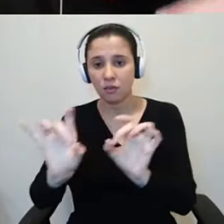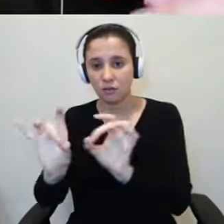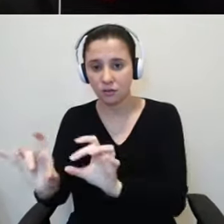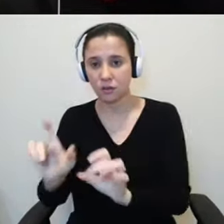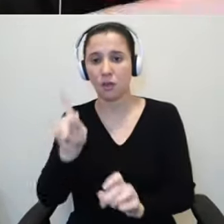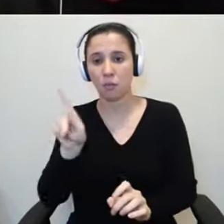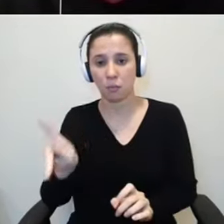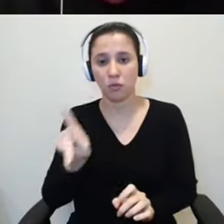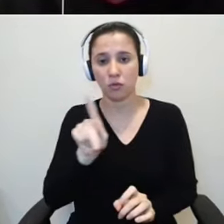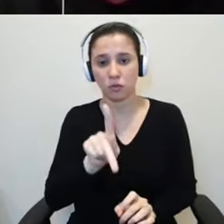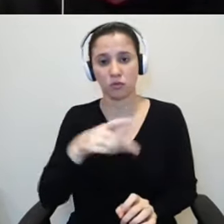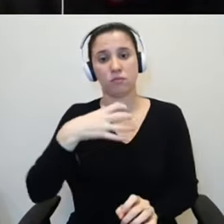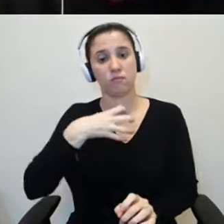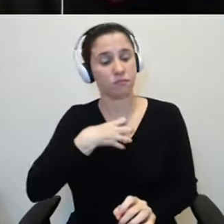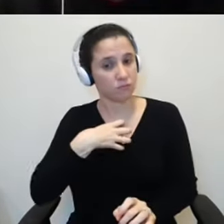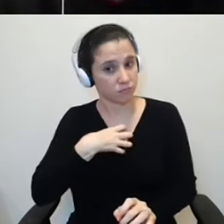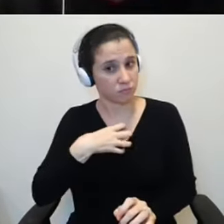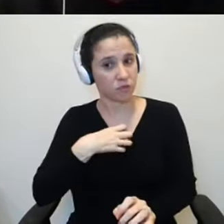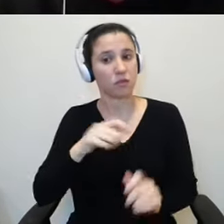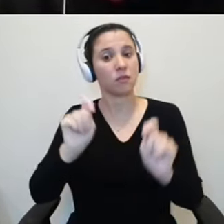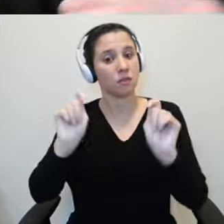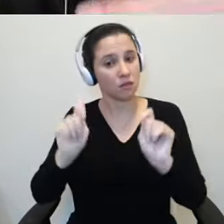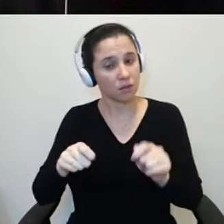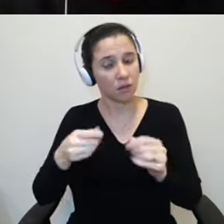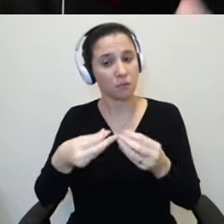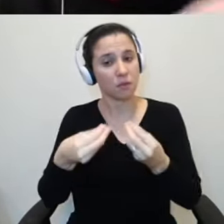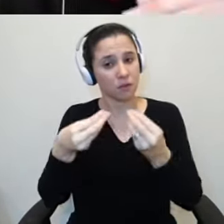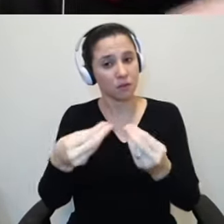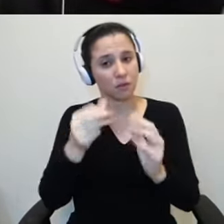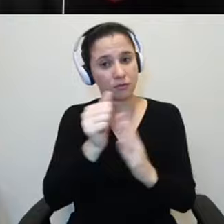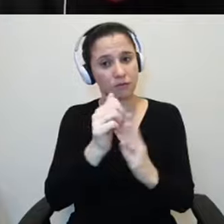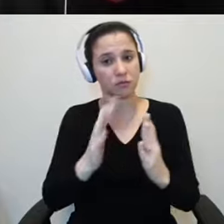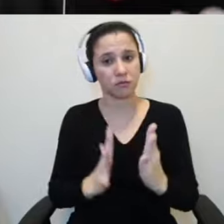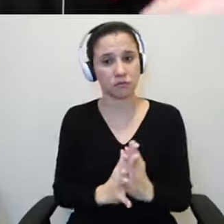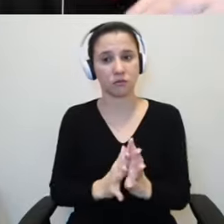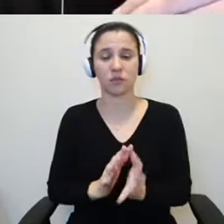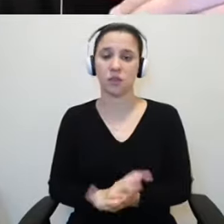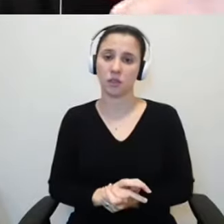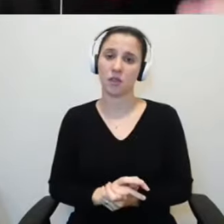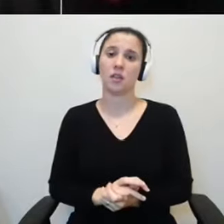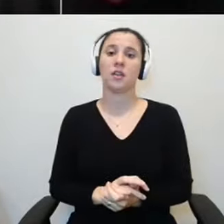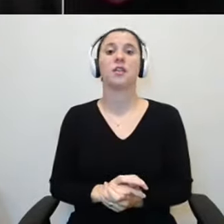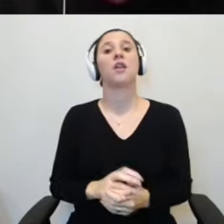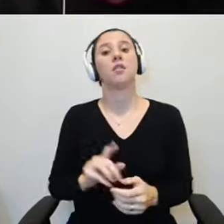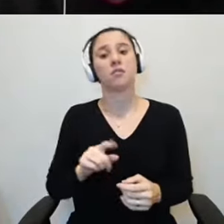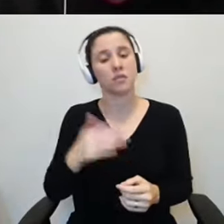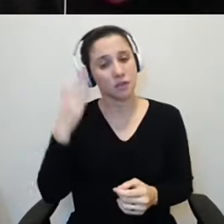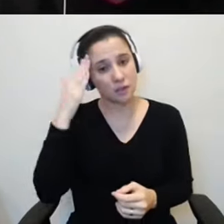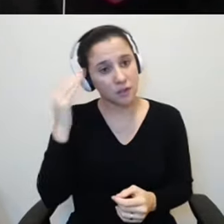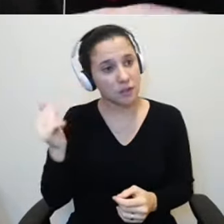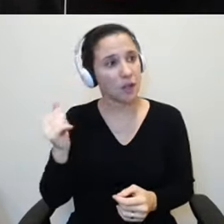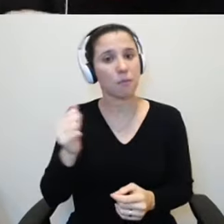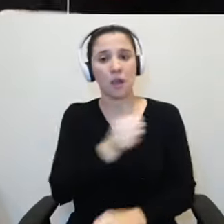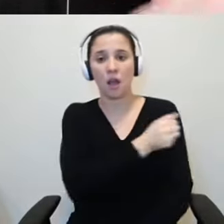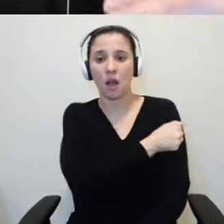e com as dificuldades dos alunos. Então, a gente sabe que vocês vão precisar do apoio, do tirar dúvidas com eles. Então, cada turma vai ter